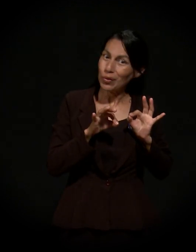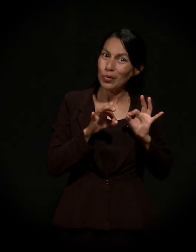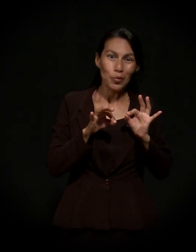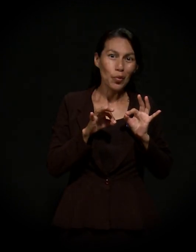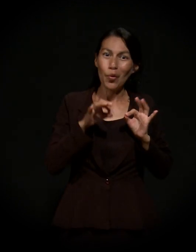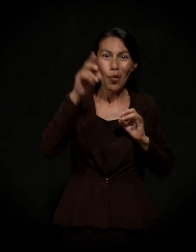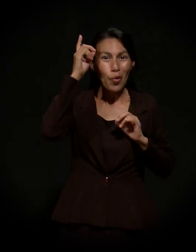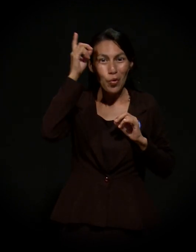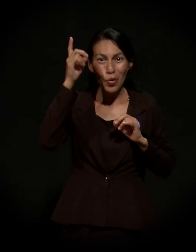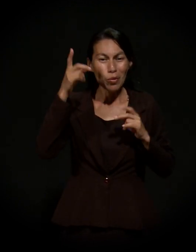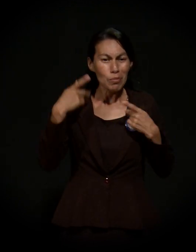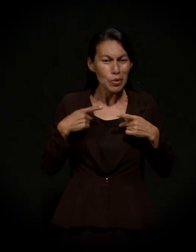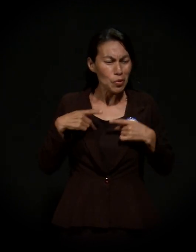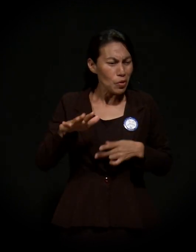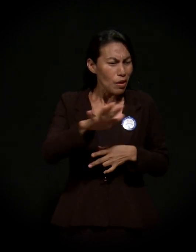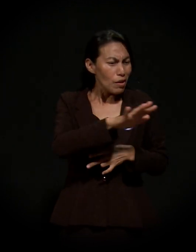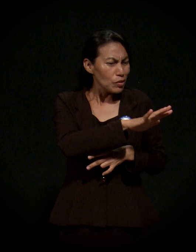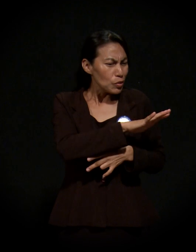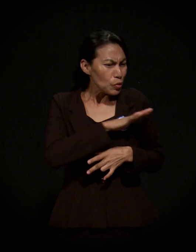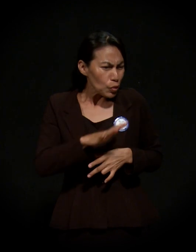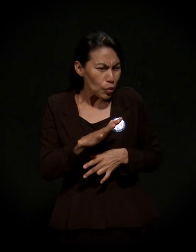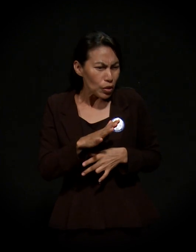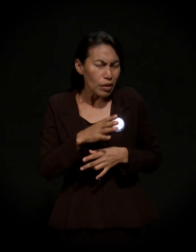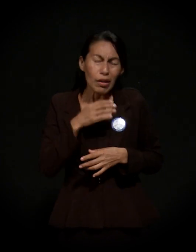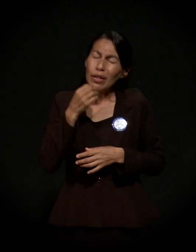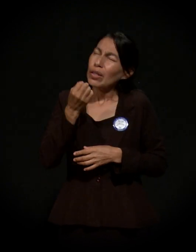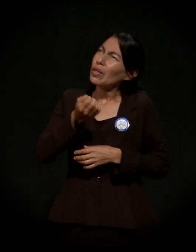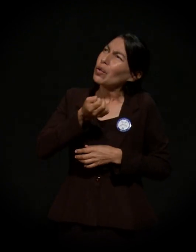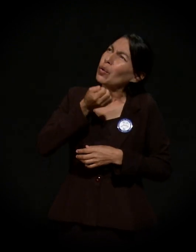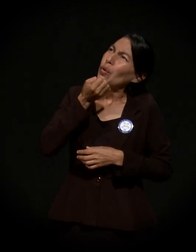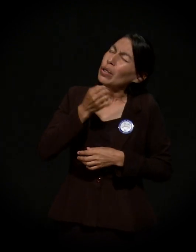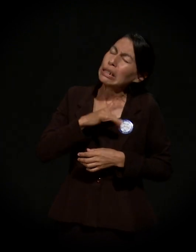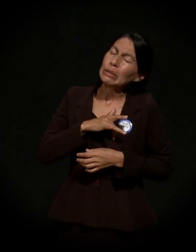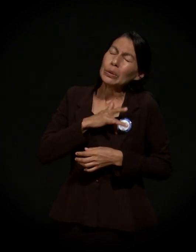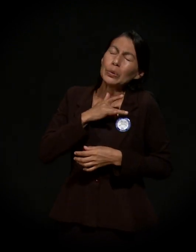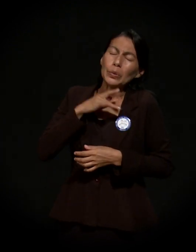invoca sinceramente y con corazón limpio.